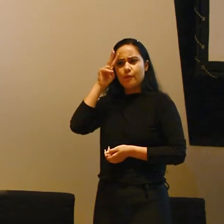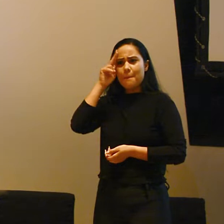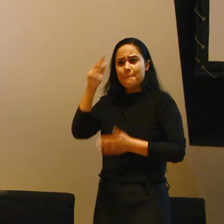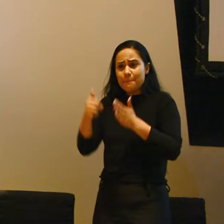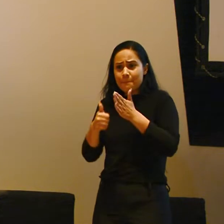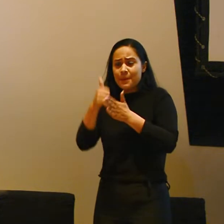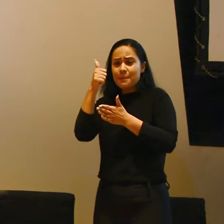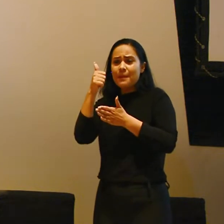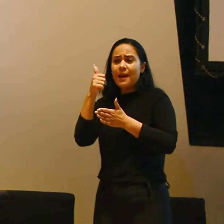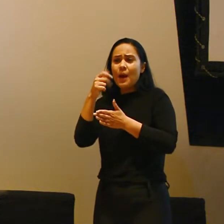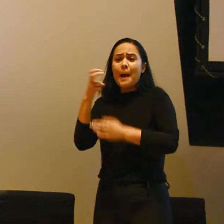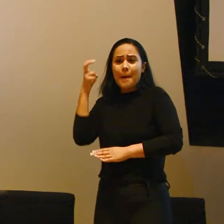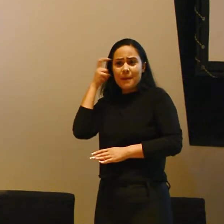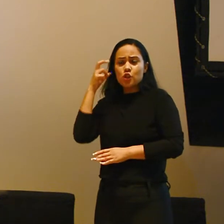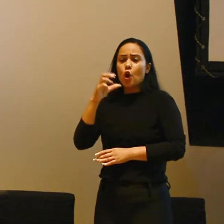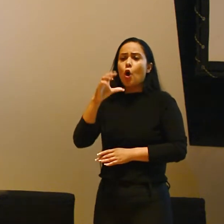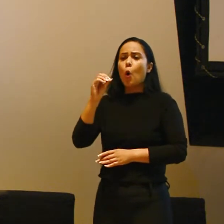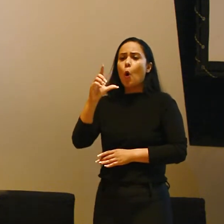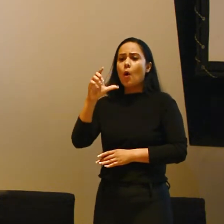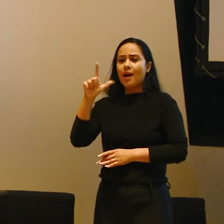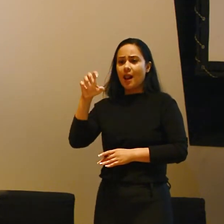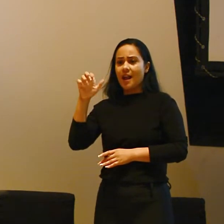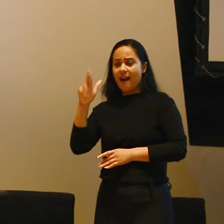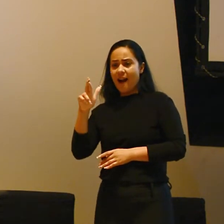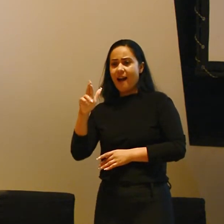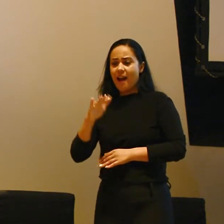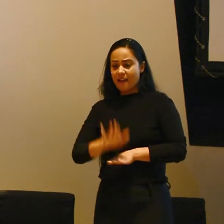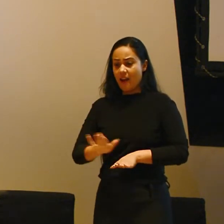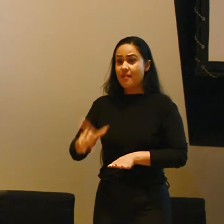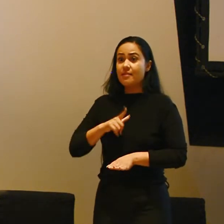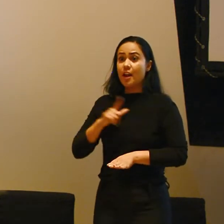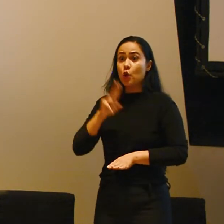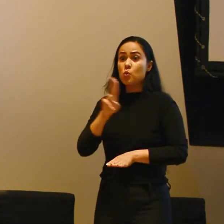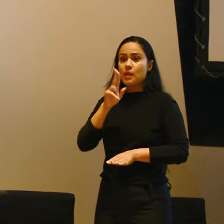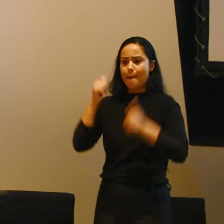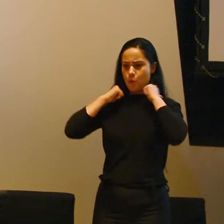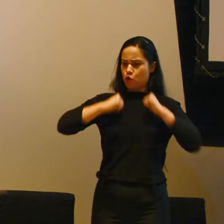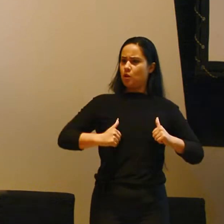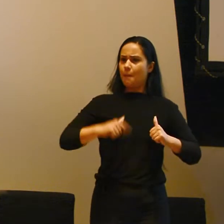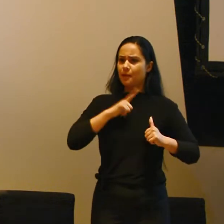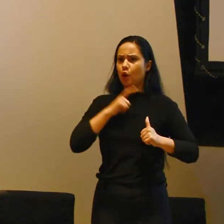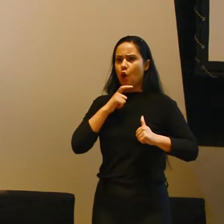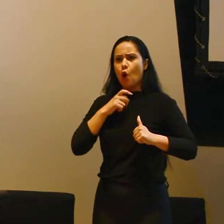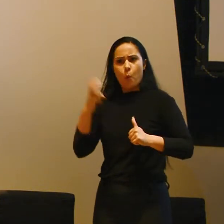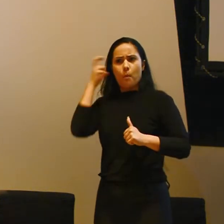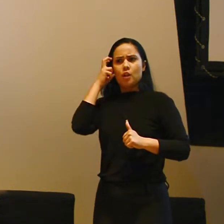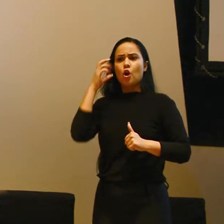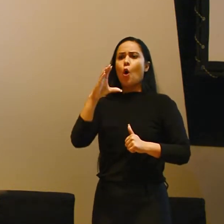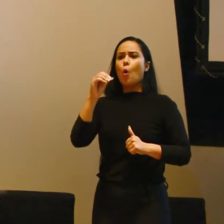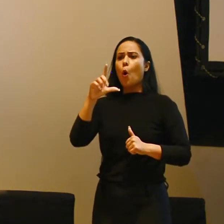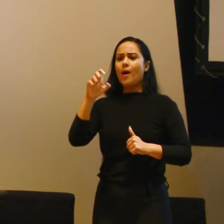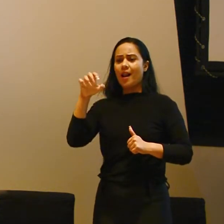dos primeiros implantes cocleares, que as nossas crianças tinham que usar mochilas para poder usar o implante coclear.